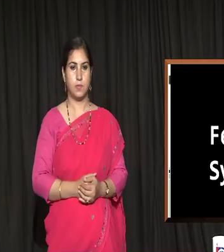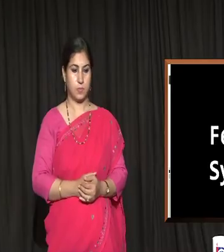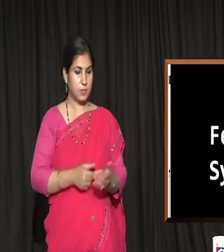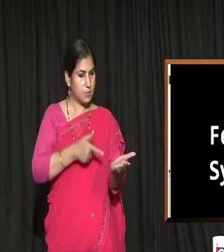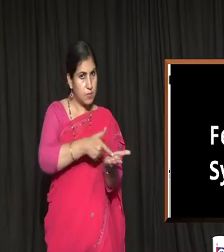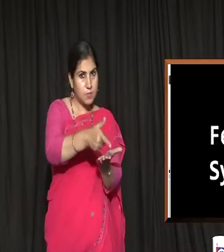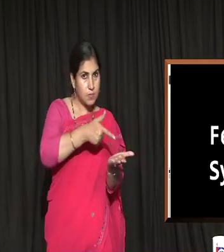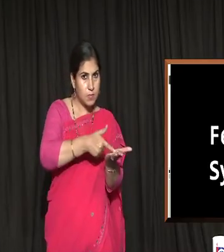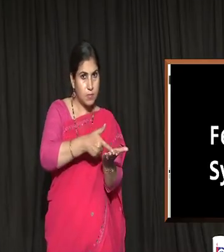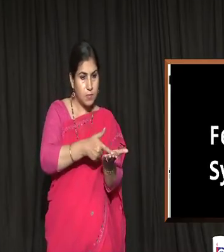फ्यूडल सिस्टम